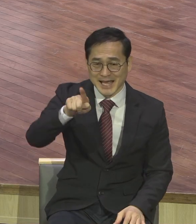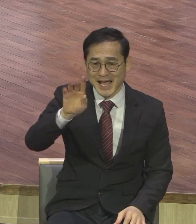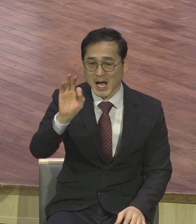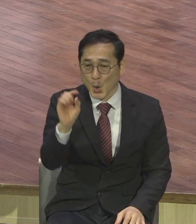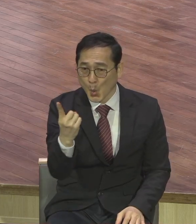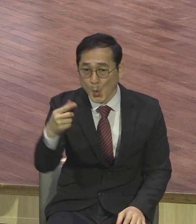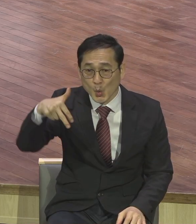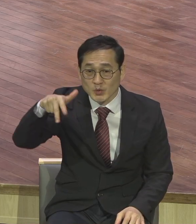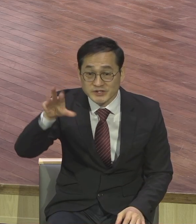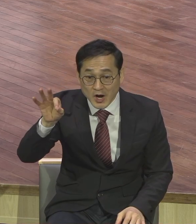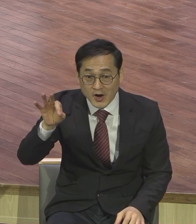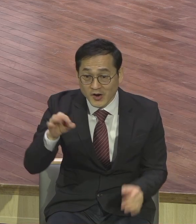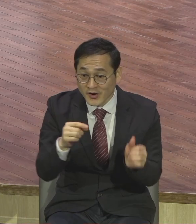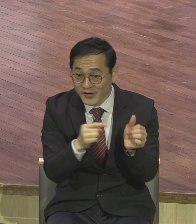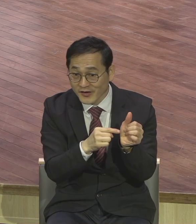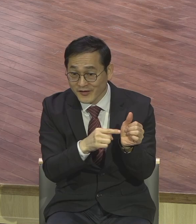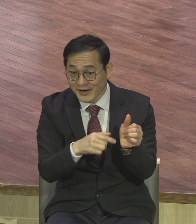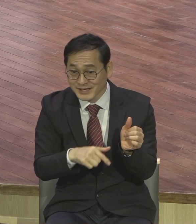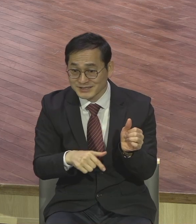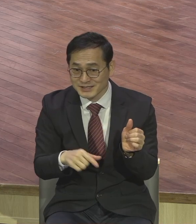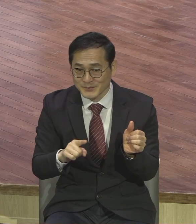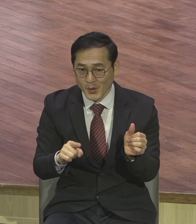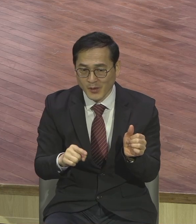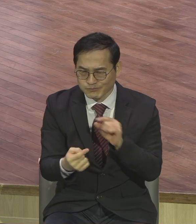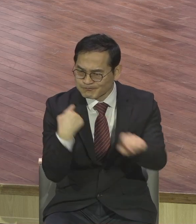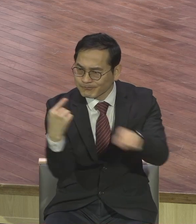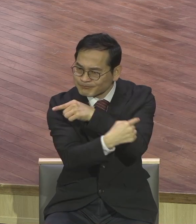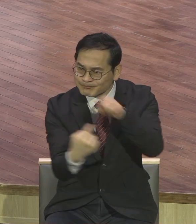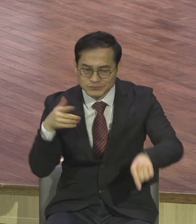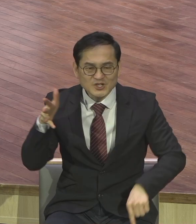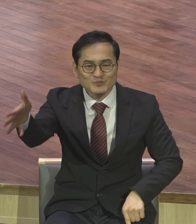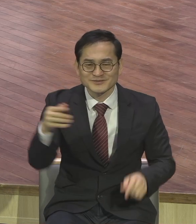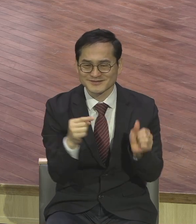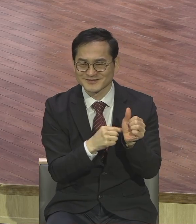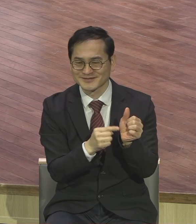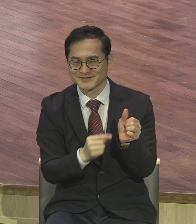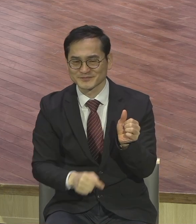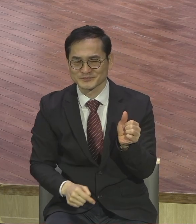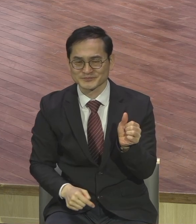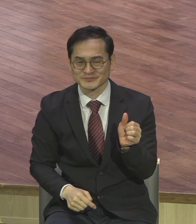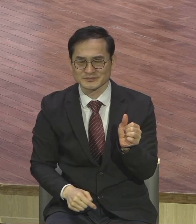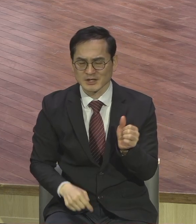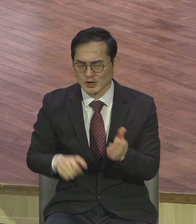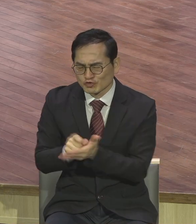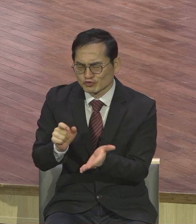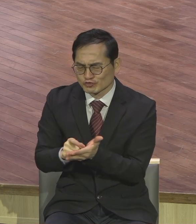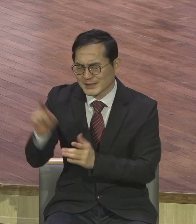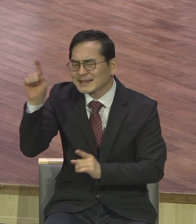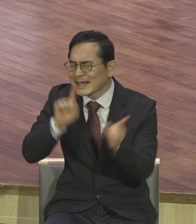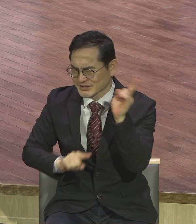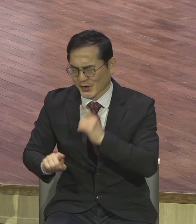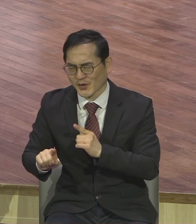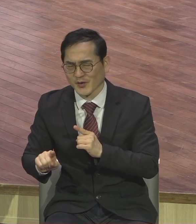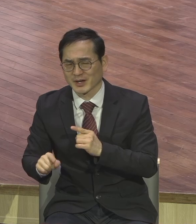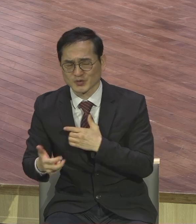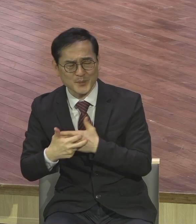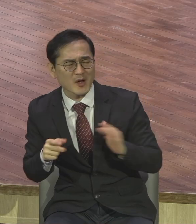하다가 넘어져서 다쳐서 병원 갔습니다. 병원 갔는데 의사가 보면서 아 걱정하지